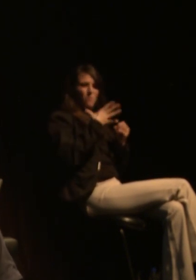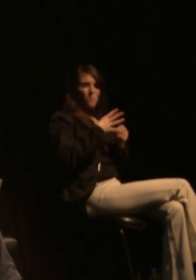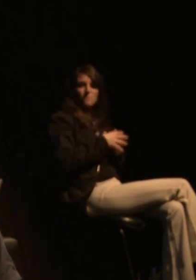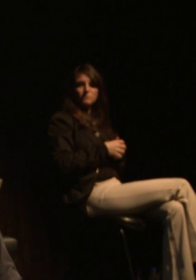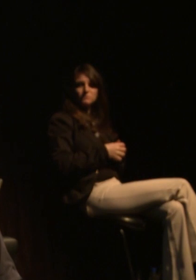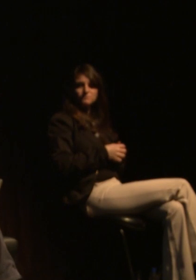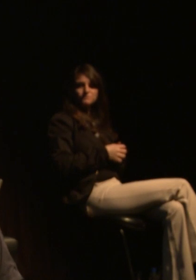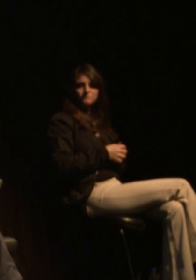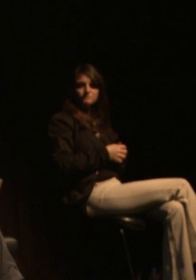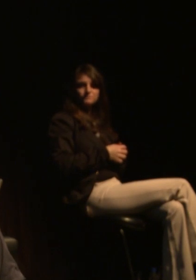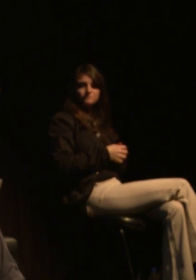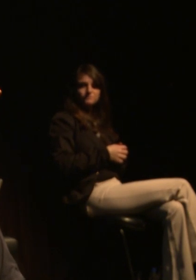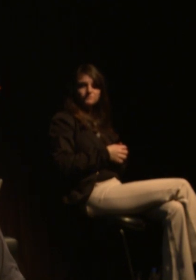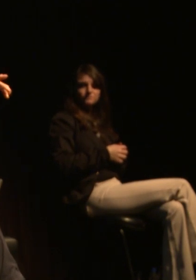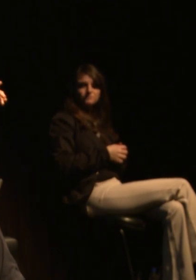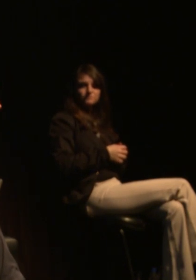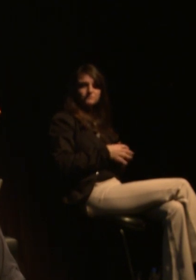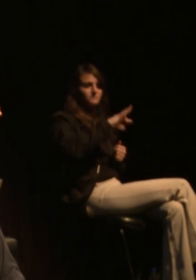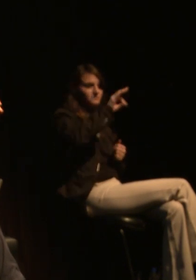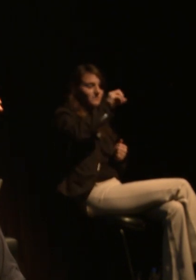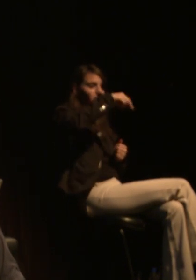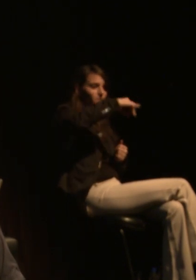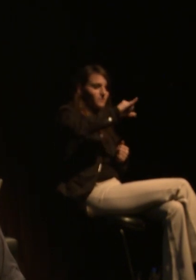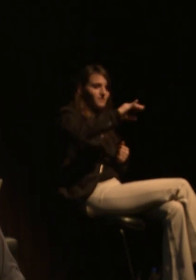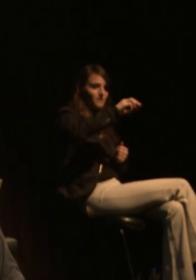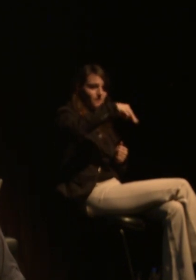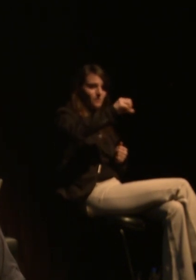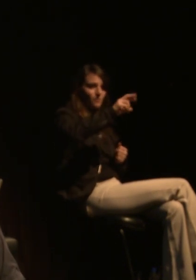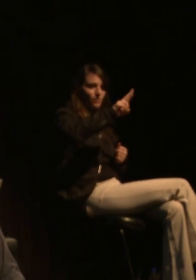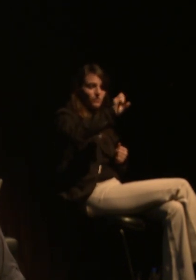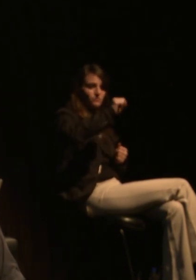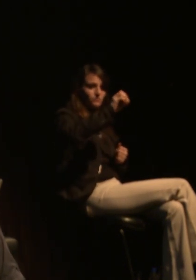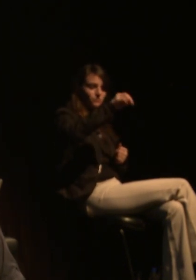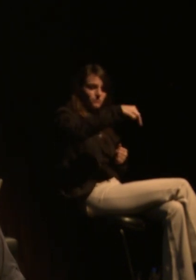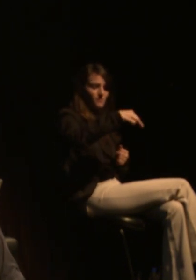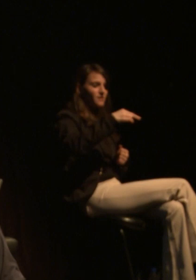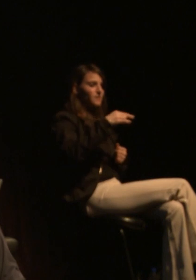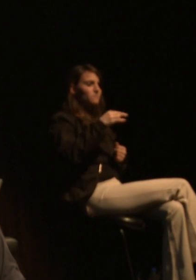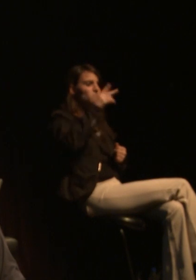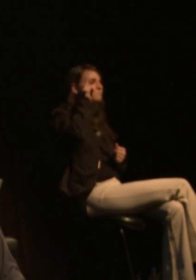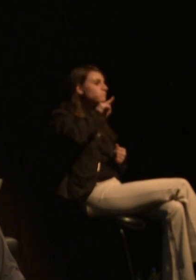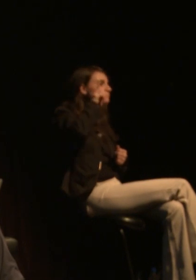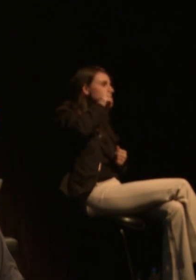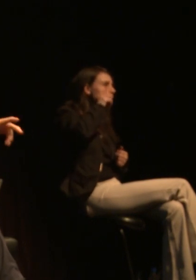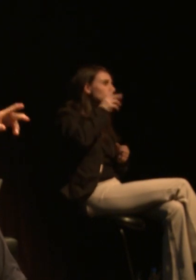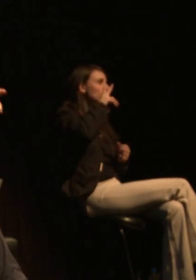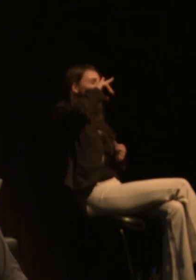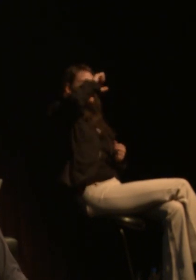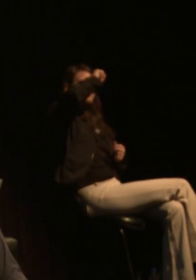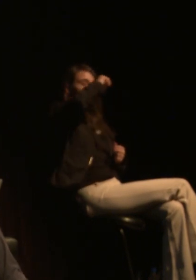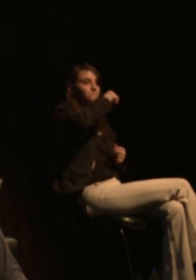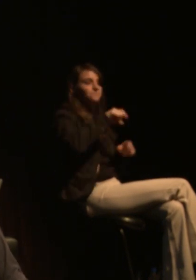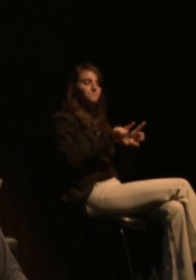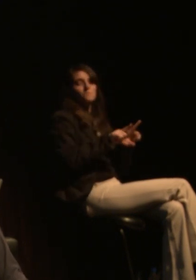né? Maravilhosa. Toni Morrison, a americana, também, uma força que ela tem.